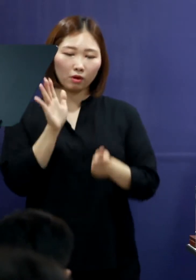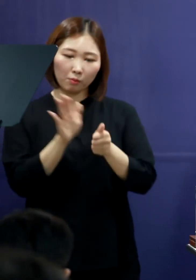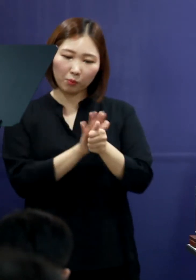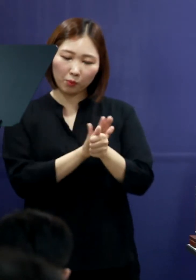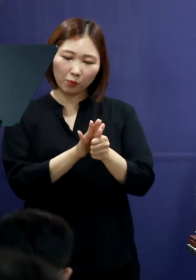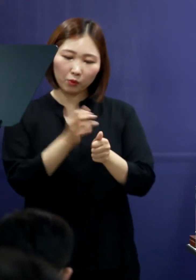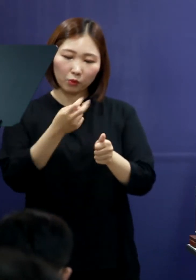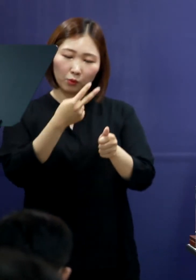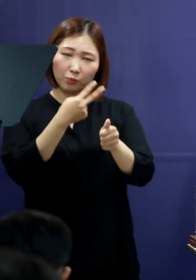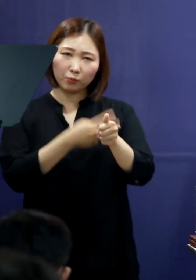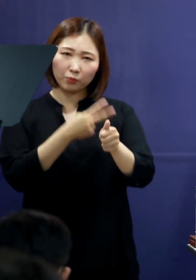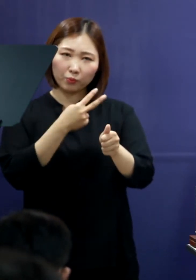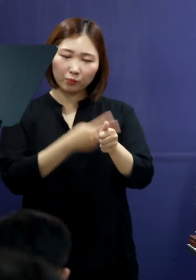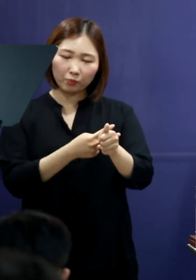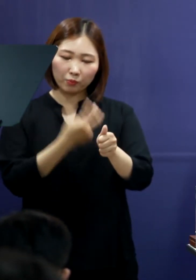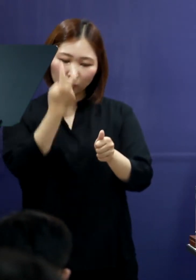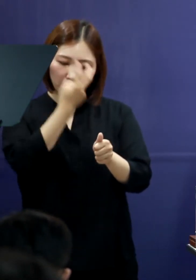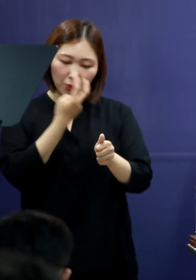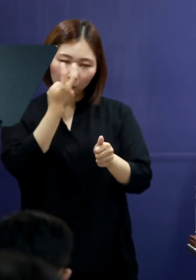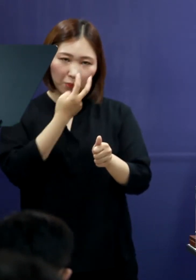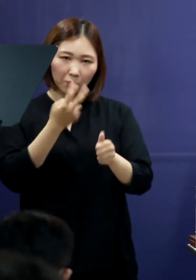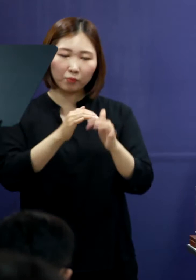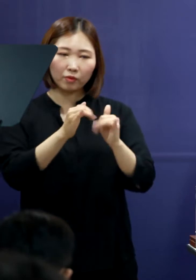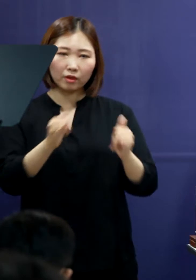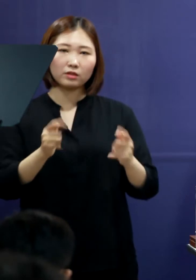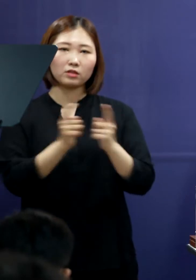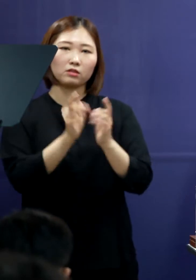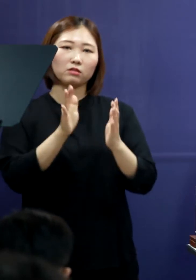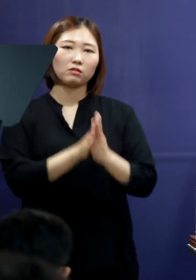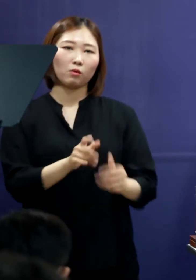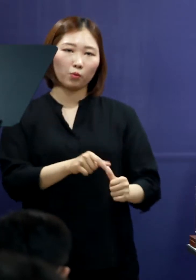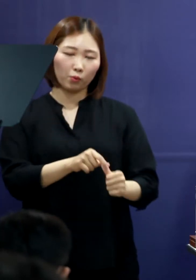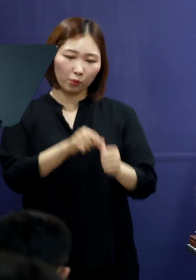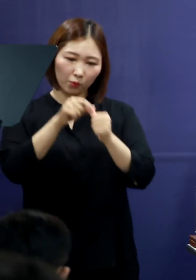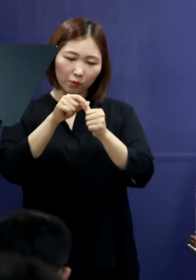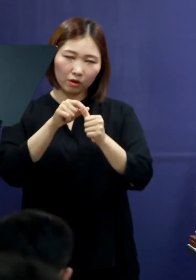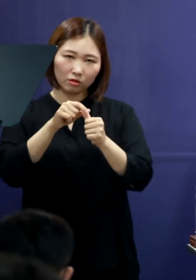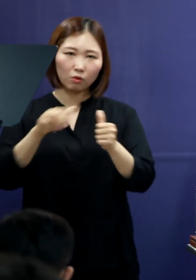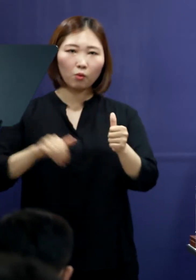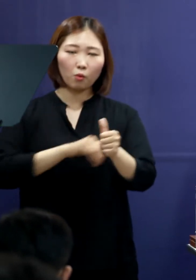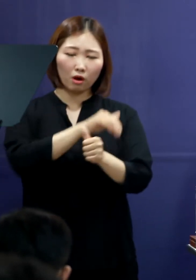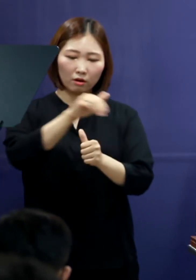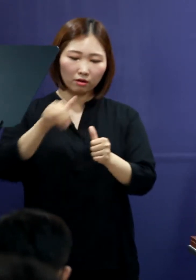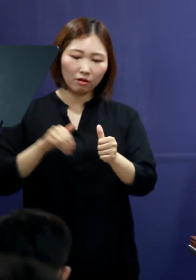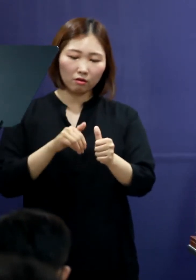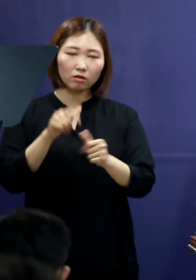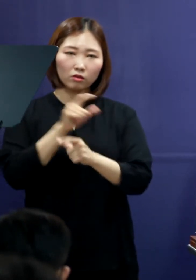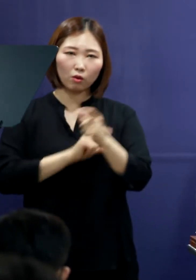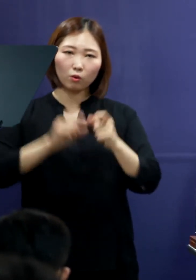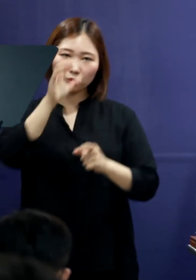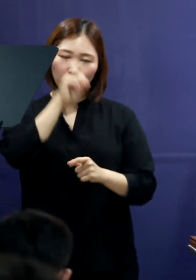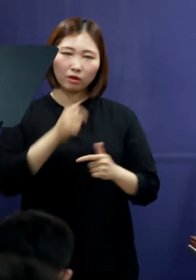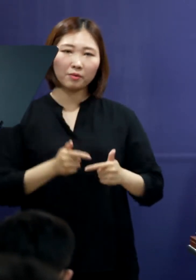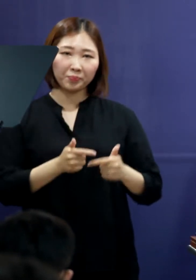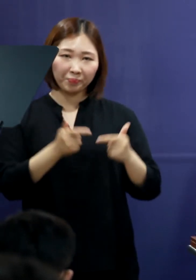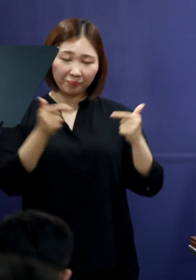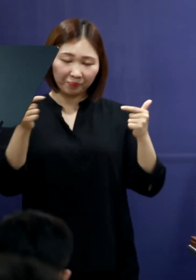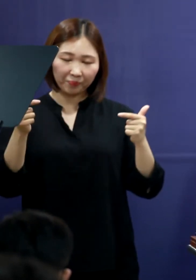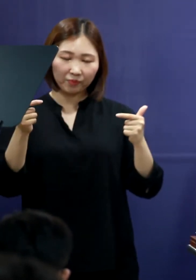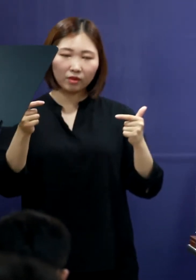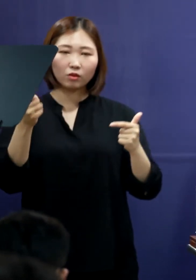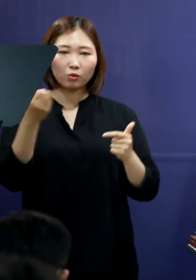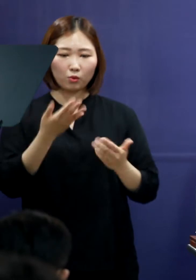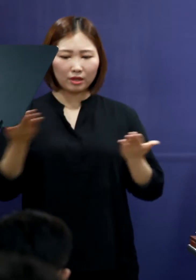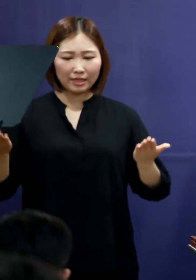등 돌봄 종사자들을 또 직접 고용함으로써 처우를 향상시키고 노동